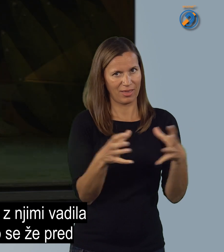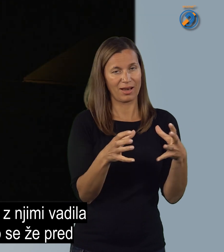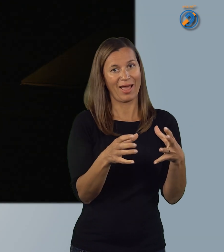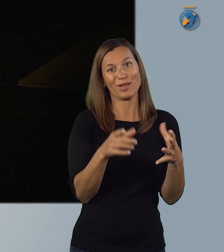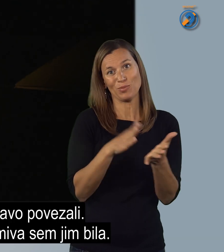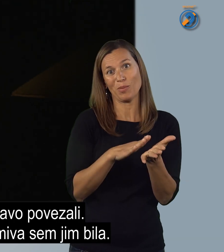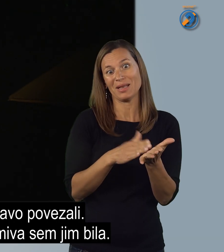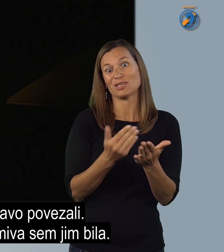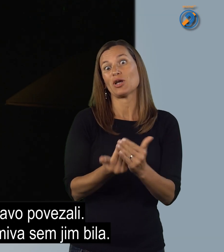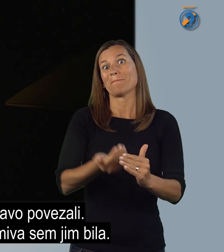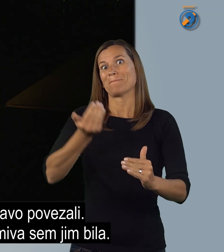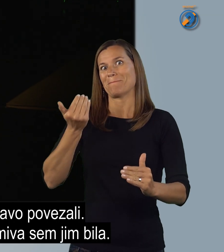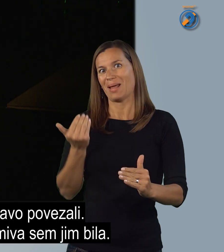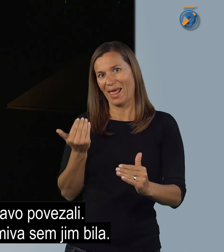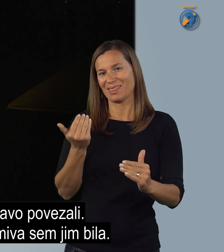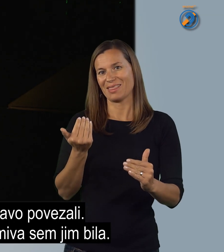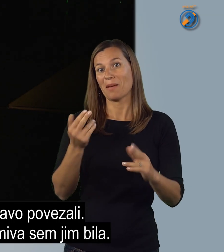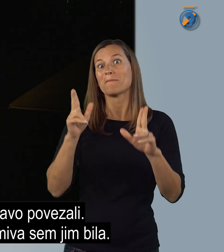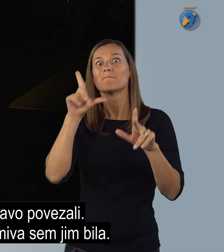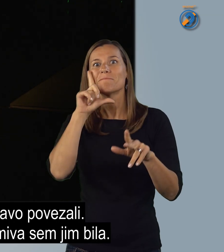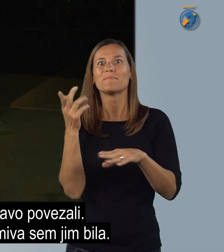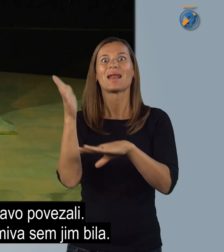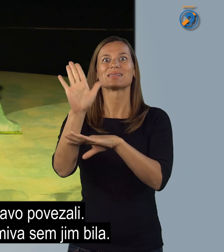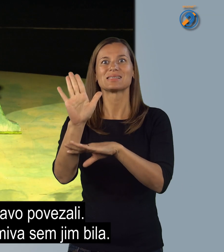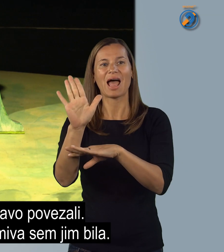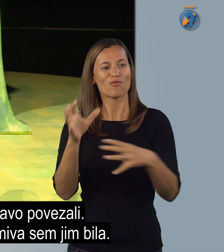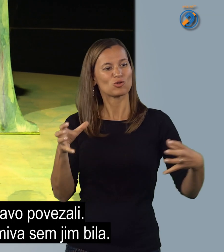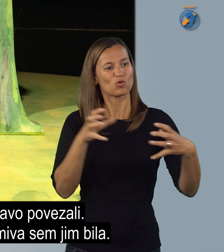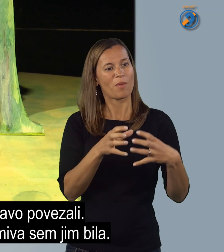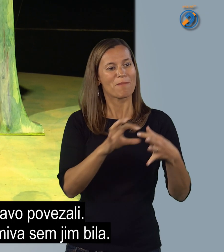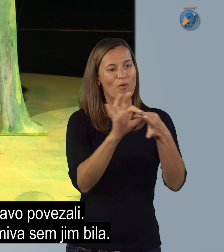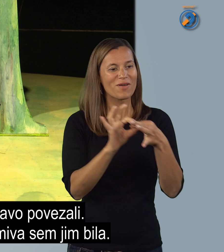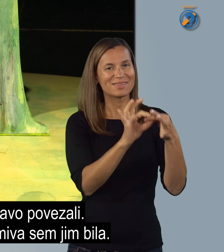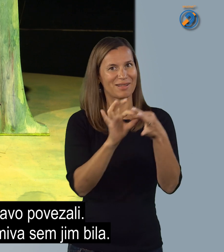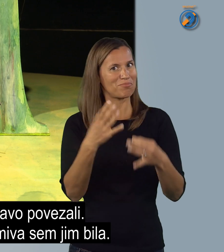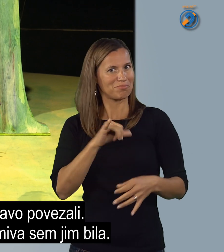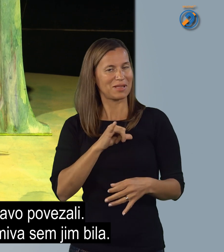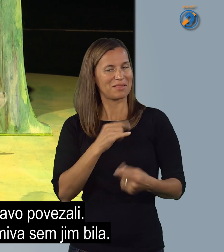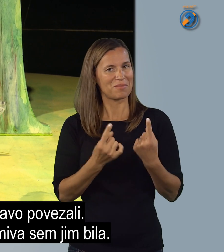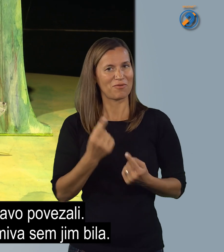že pred to glavno predstavo nekako povezali, gledali so me, zanimiva sem bila.